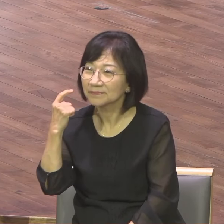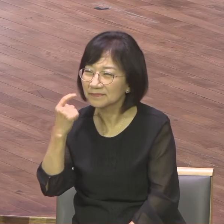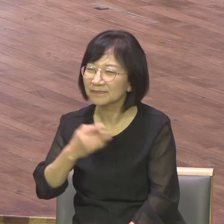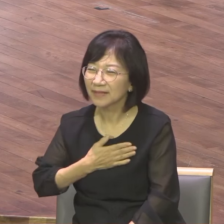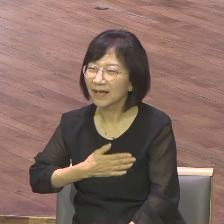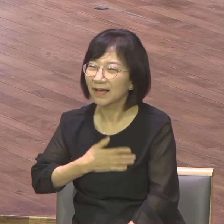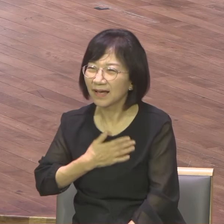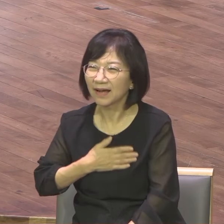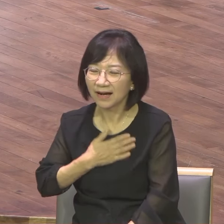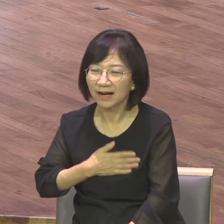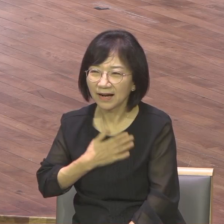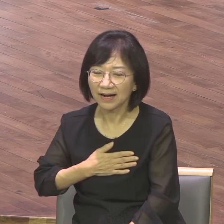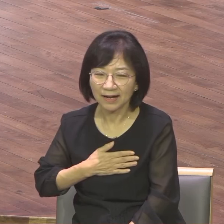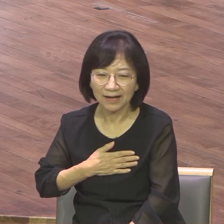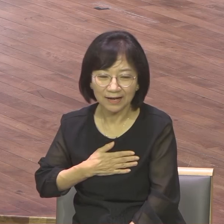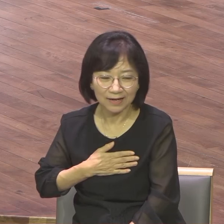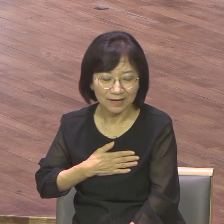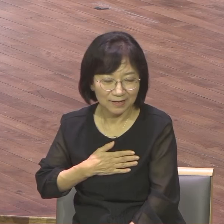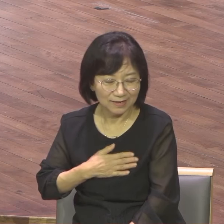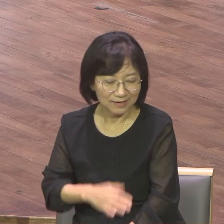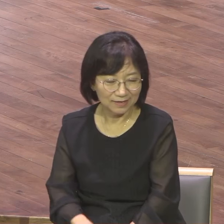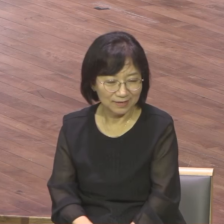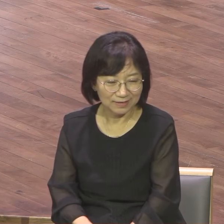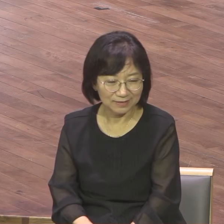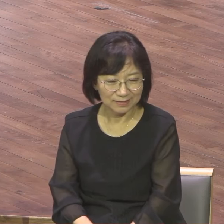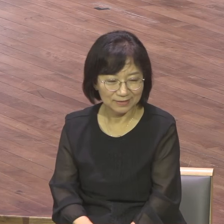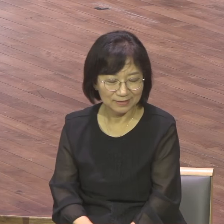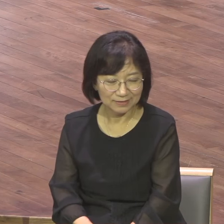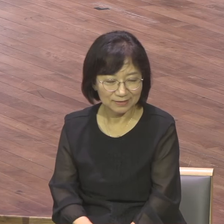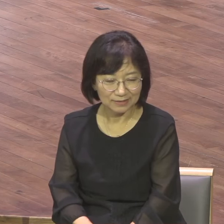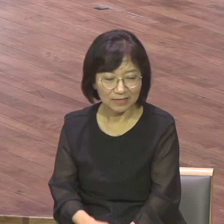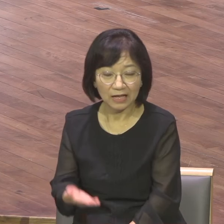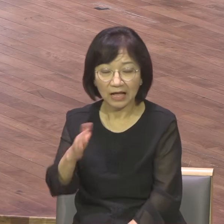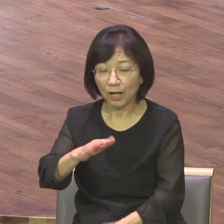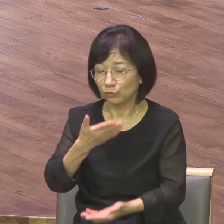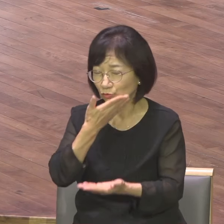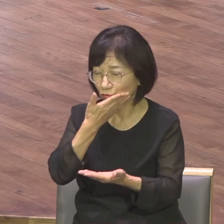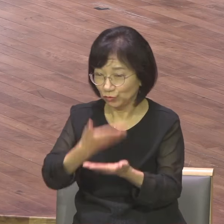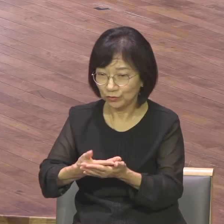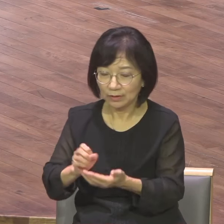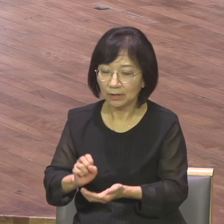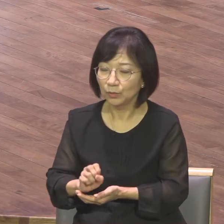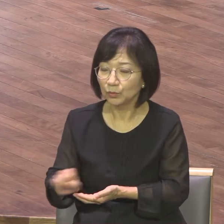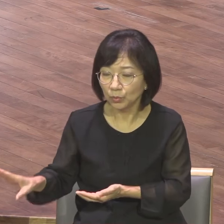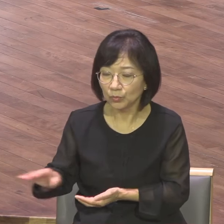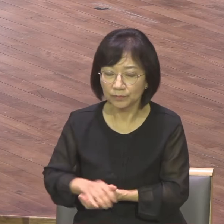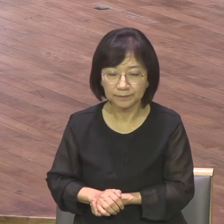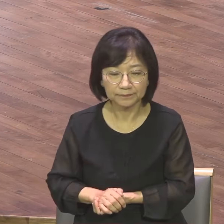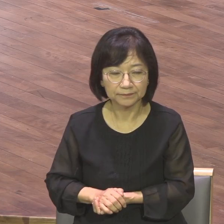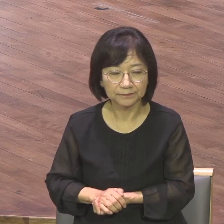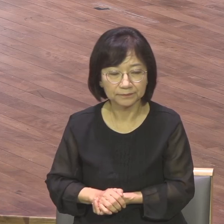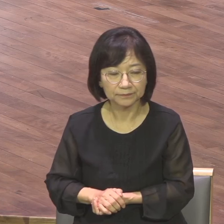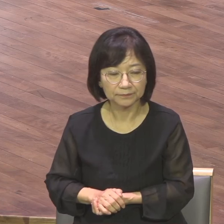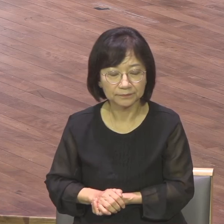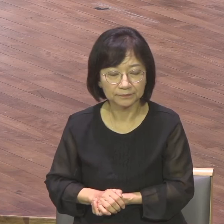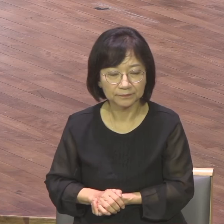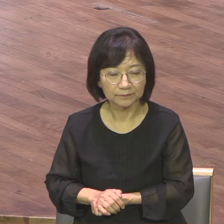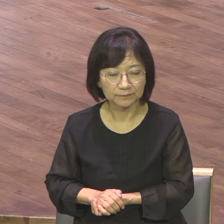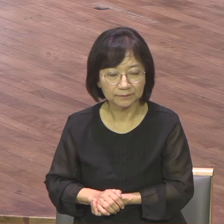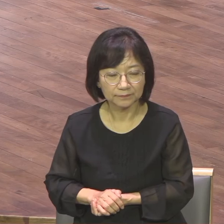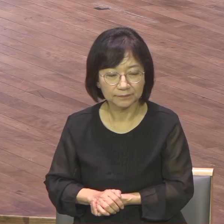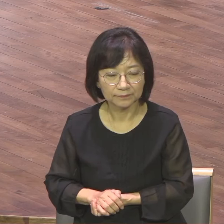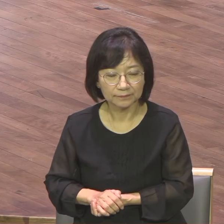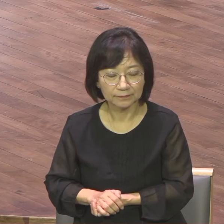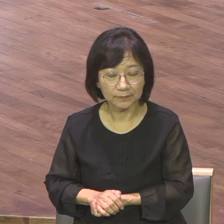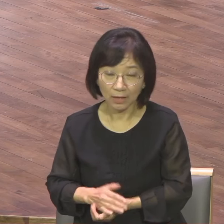자꾸 영적으로 한눈을 팔았어요. 본질을 놓치고 서론을 선택하는 악수를 반복해서 두었어요. 그